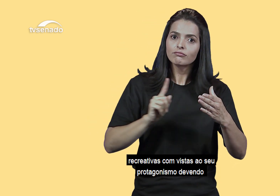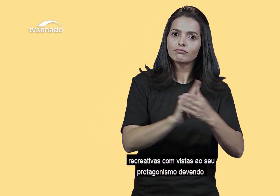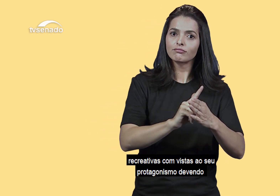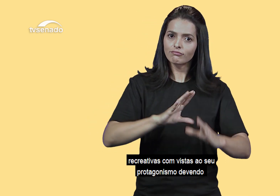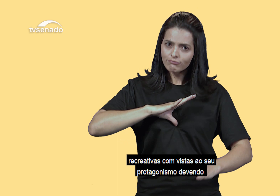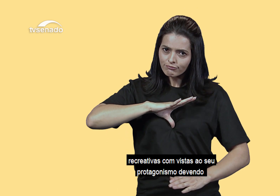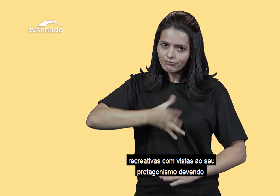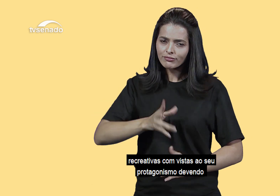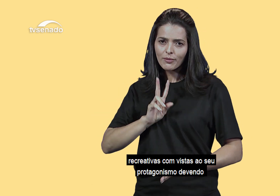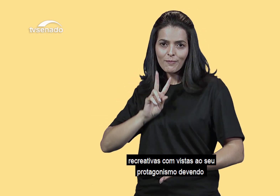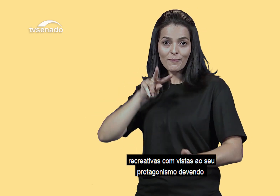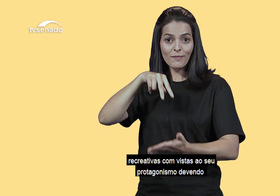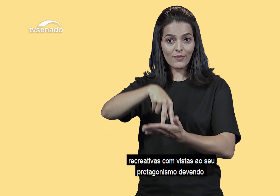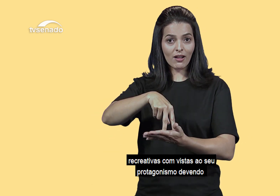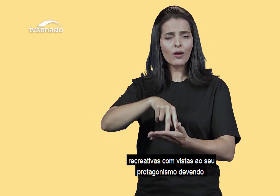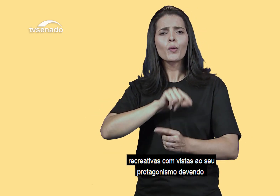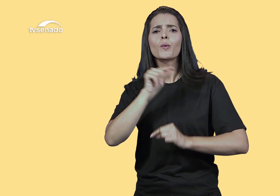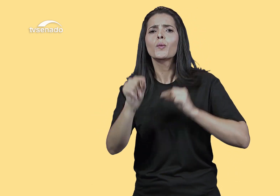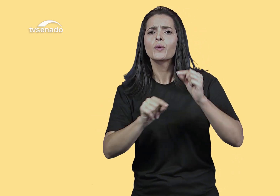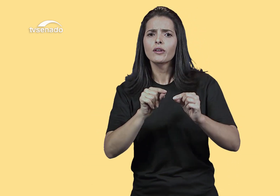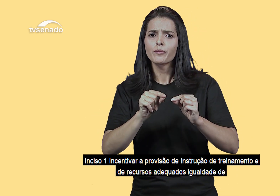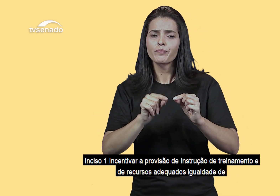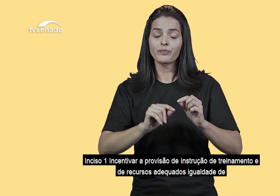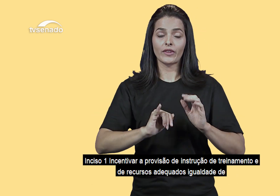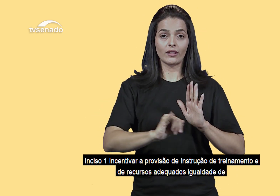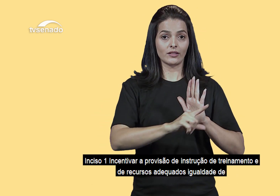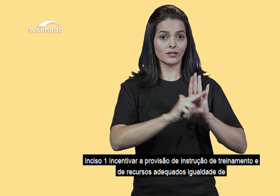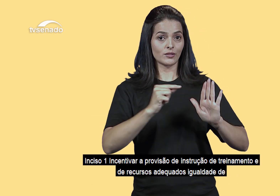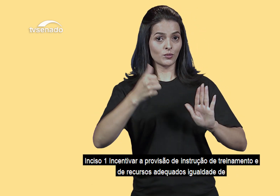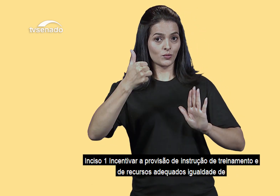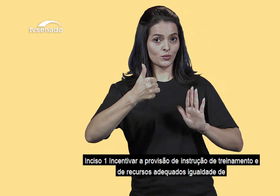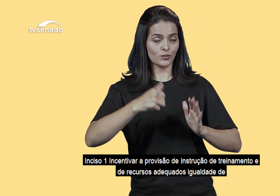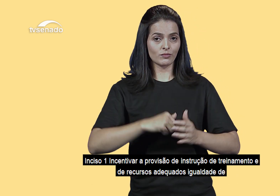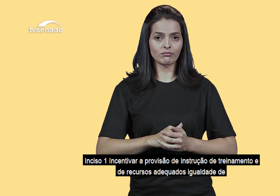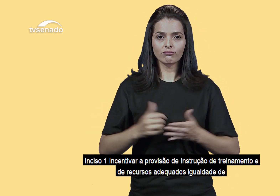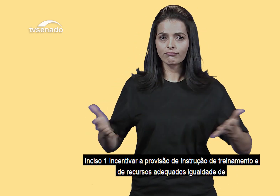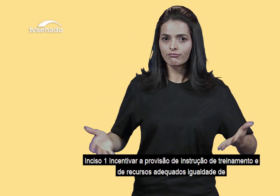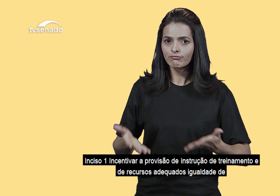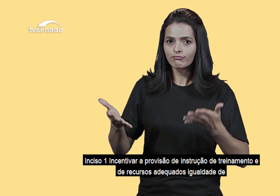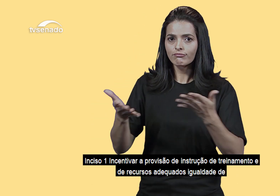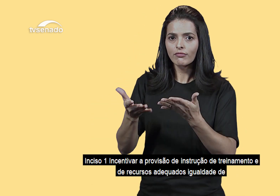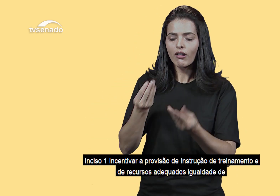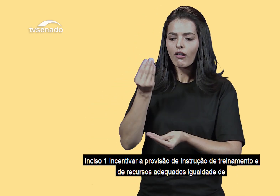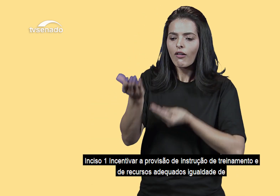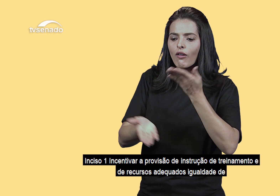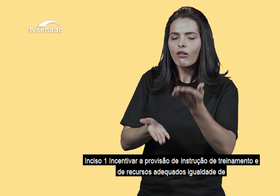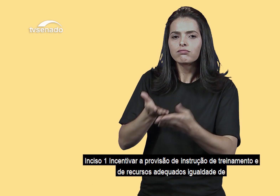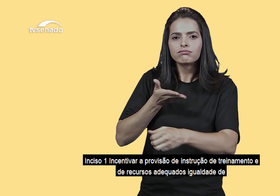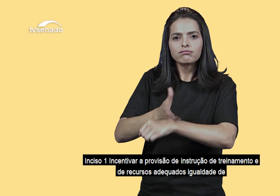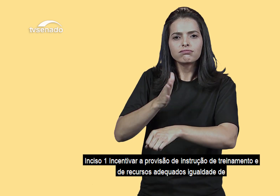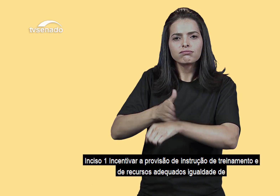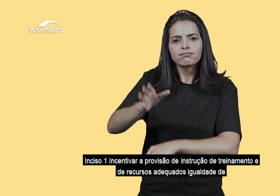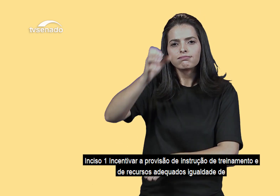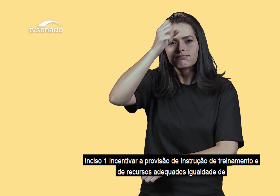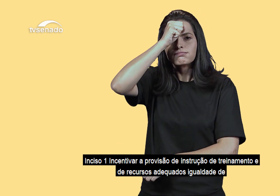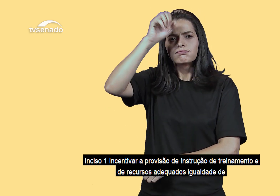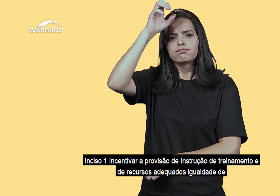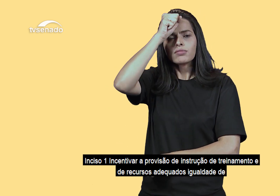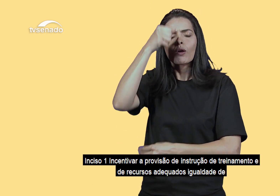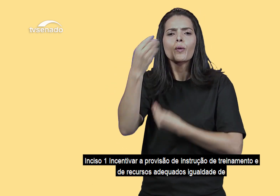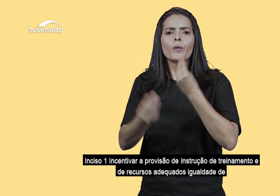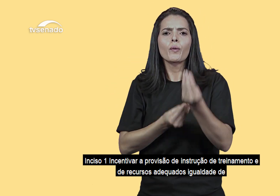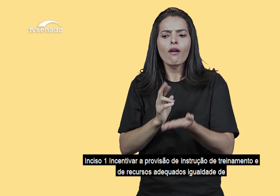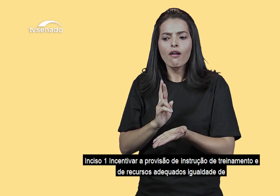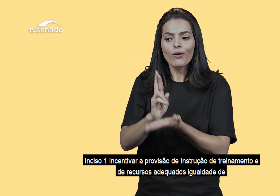protagonismo, devendo Inciso 1 Incentivar a provisão de instrução, de treinamento